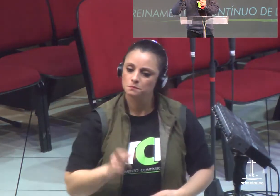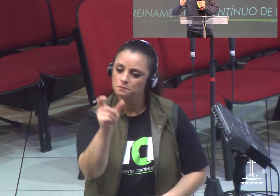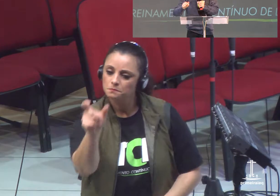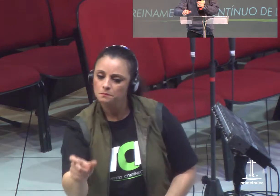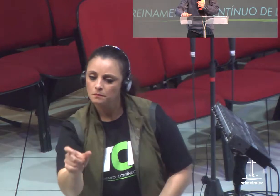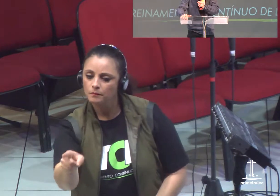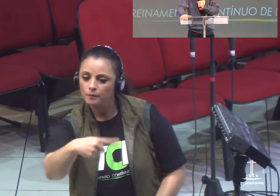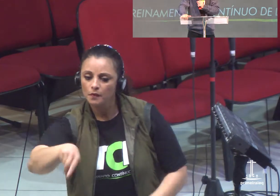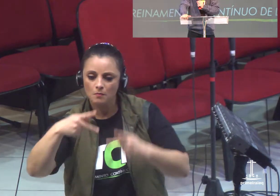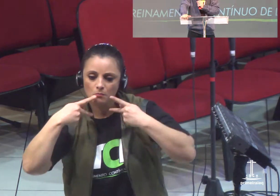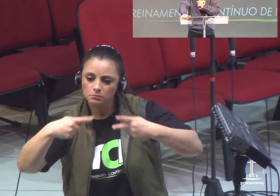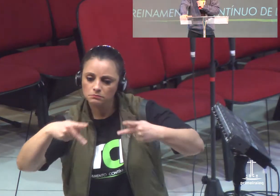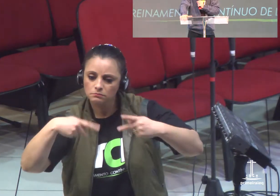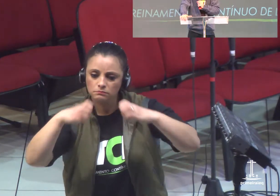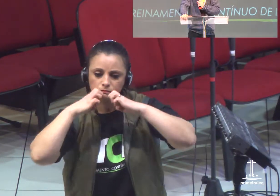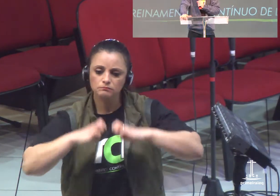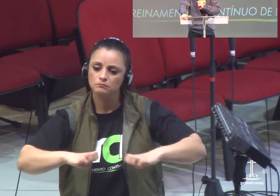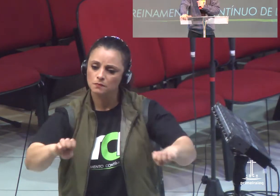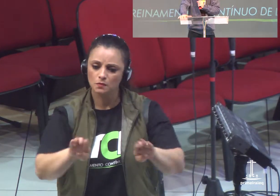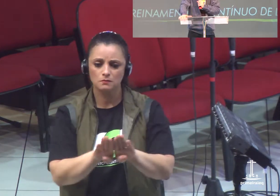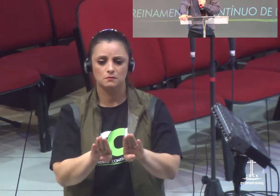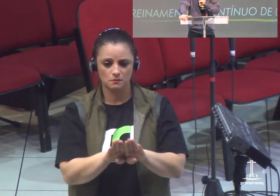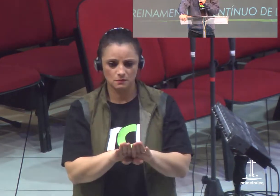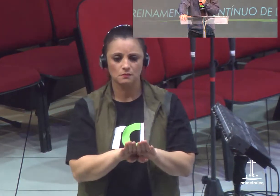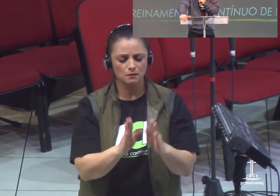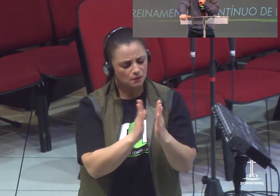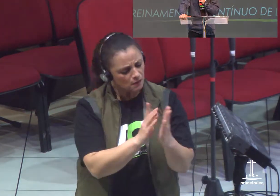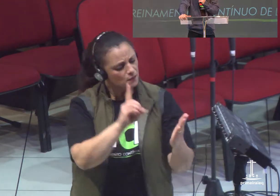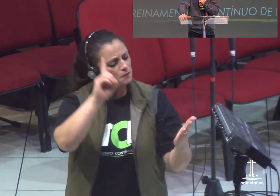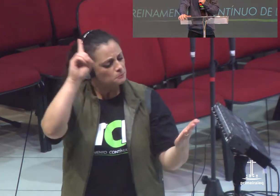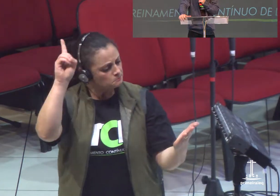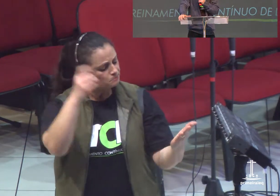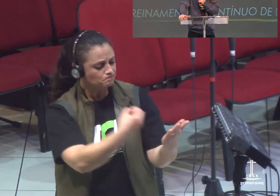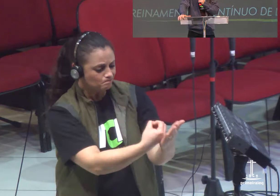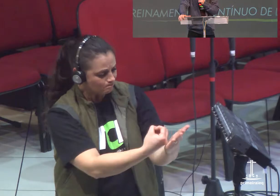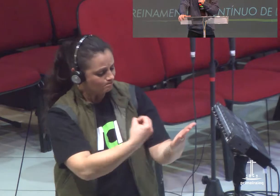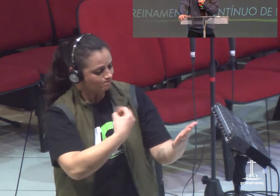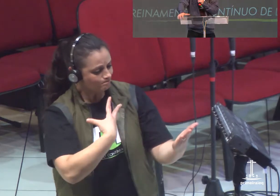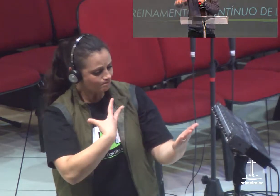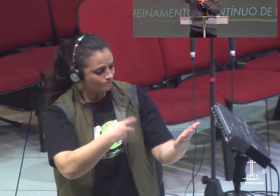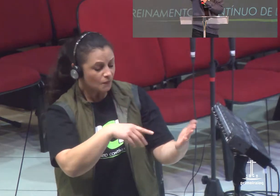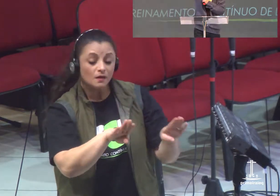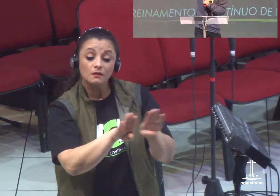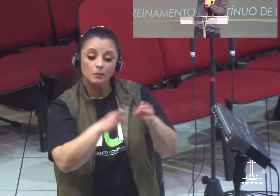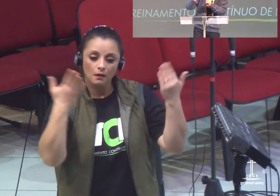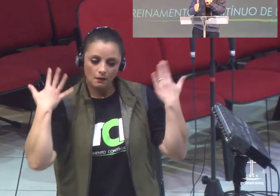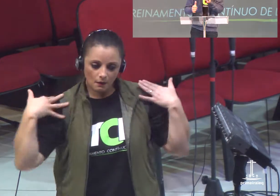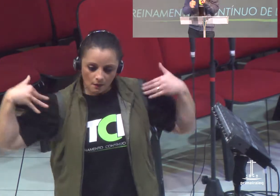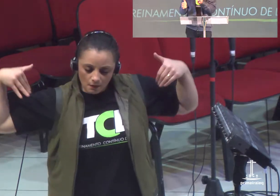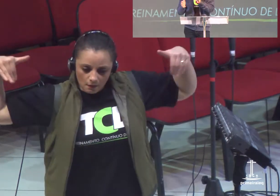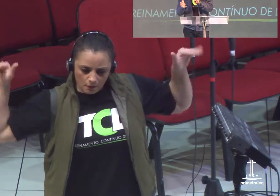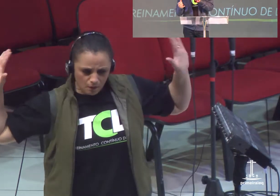a pregação do Evangelho. E a Bíblia diz que os anjos olharam